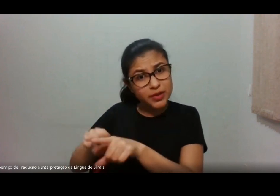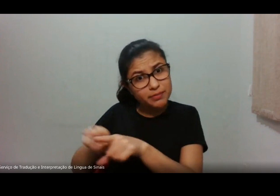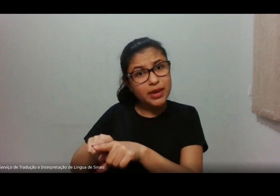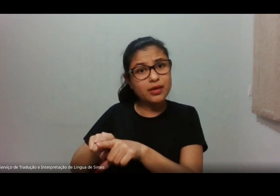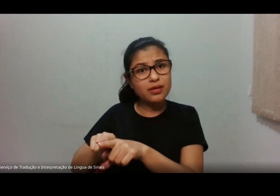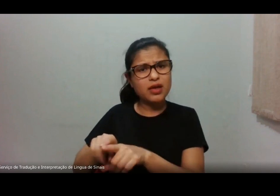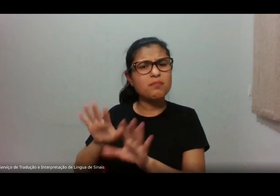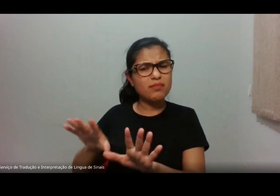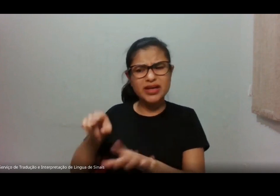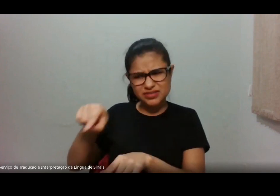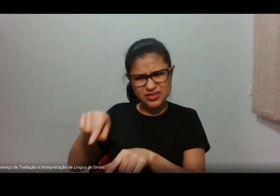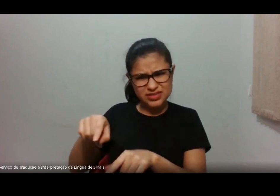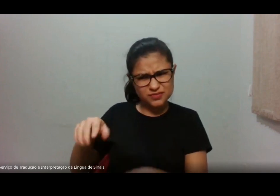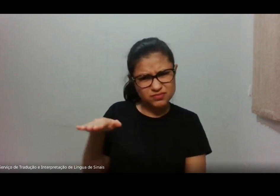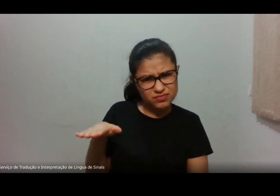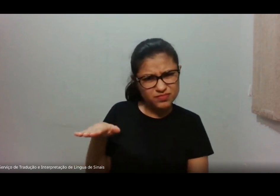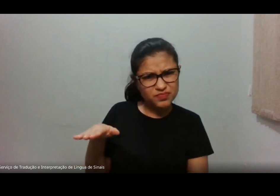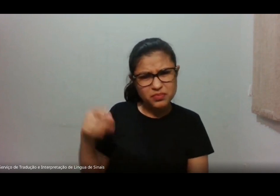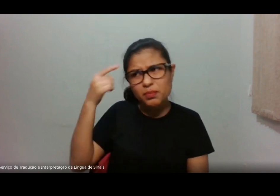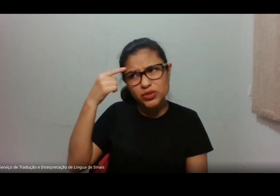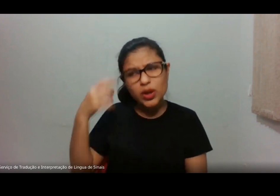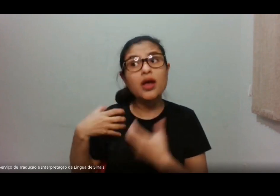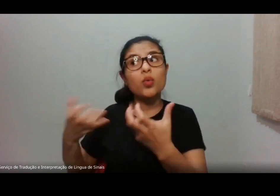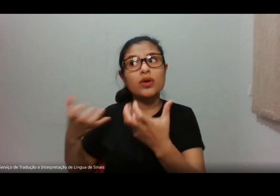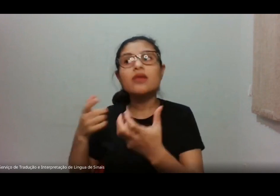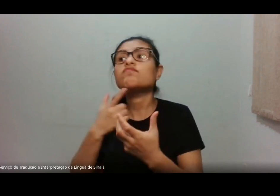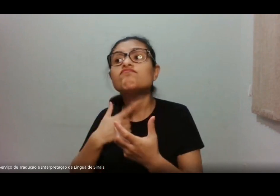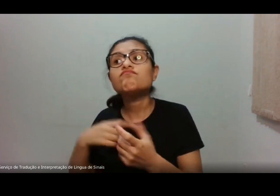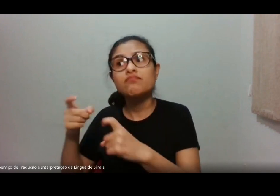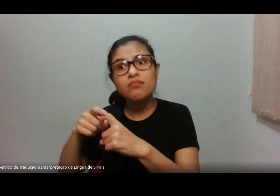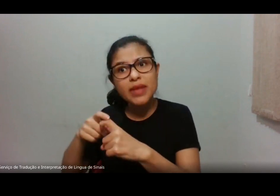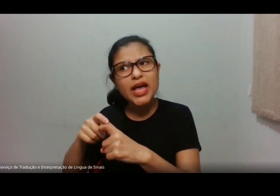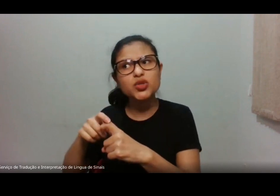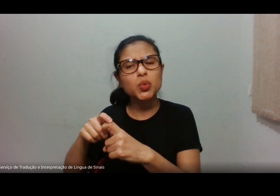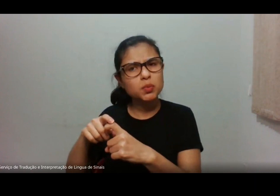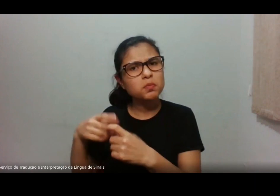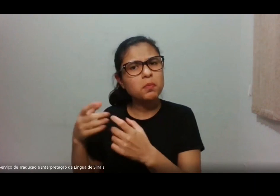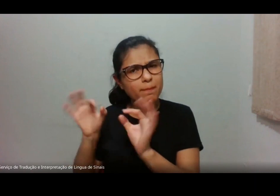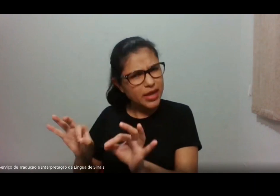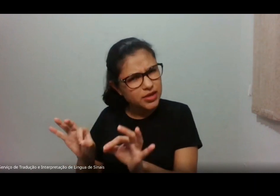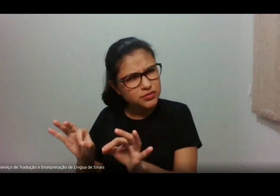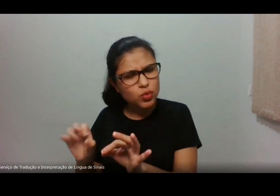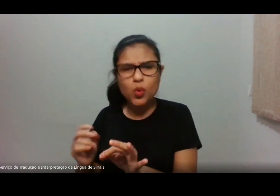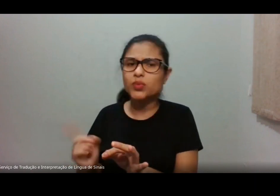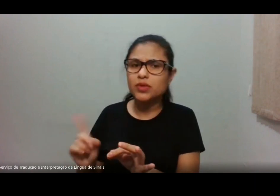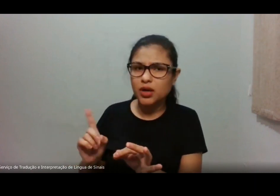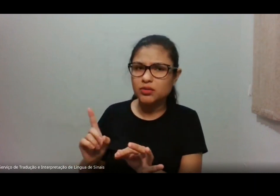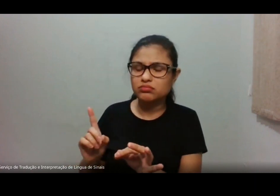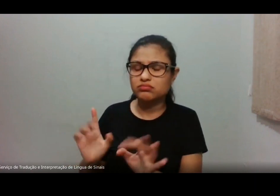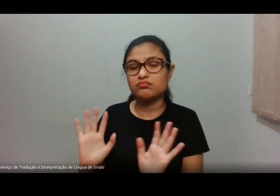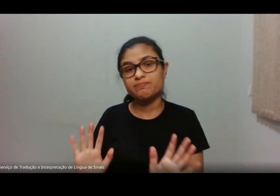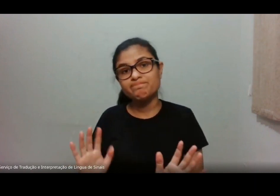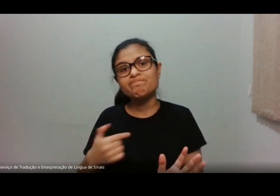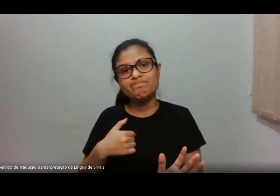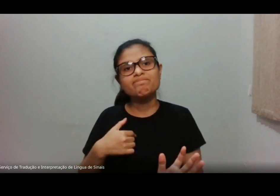ser médico? Será que ele parou para pensar no que ele queria? Eu não sei, eu acho que é preciso sempre que haja uma